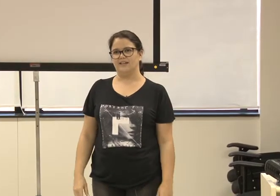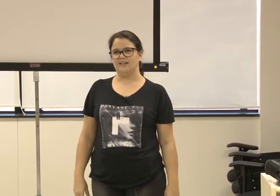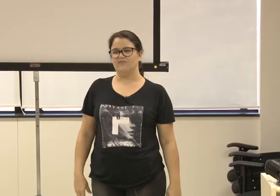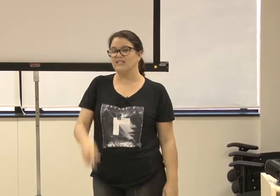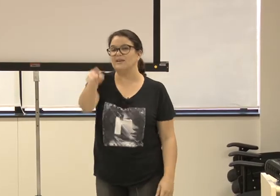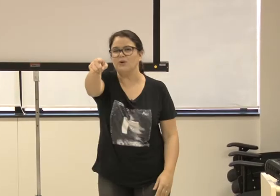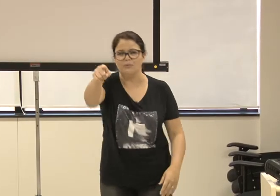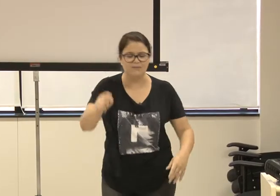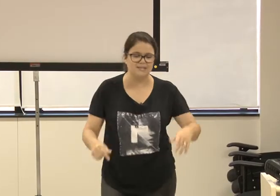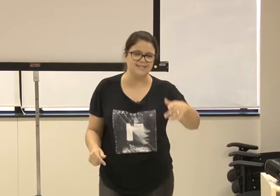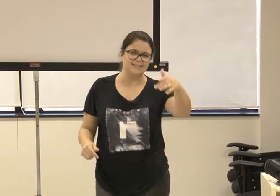Você tem problemas.